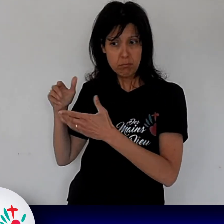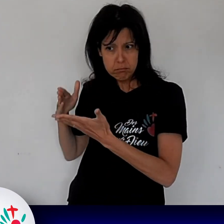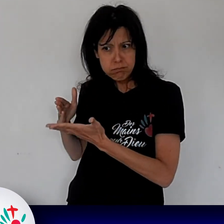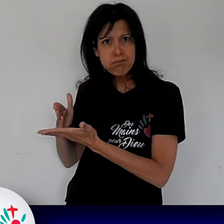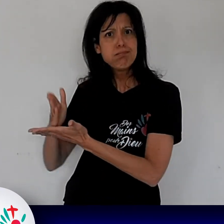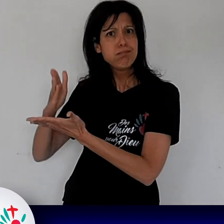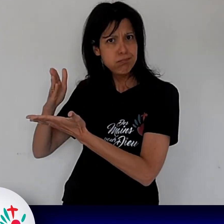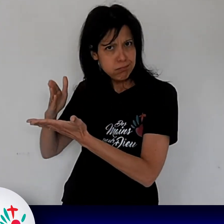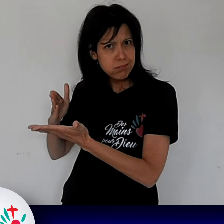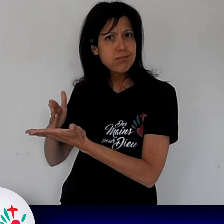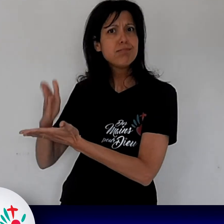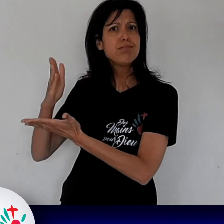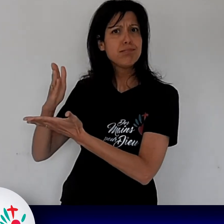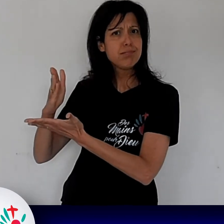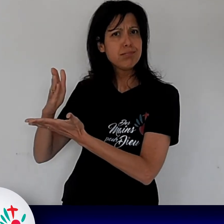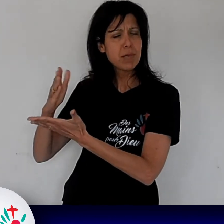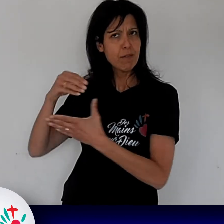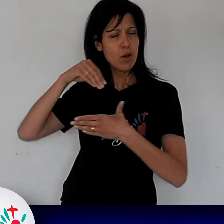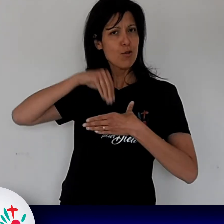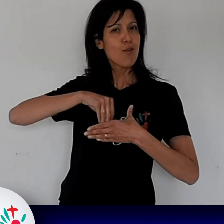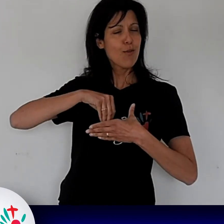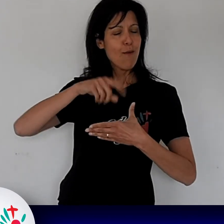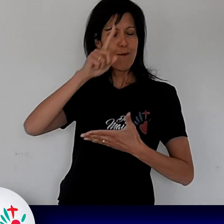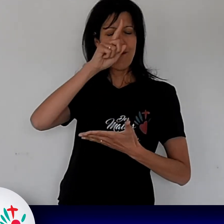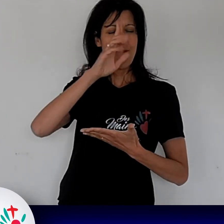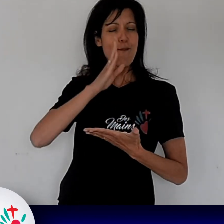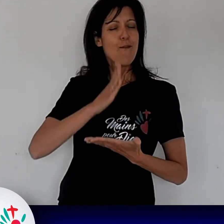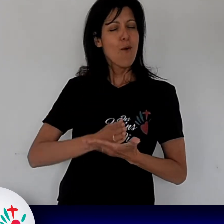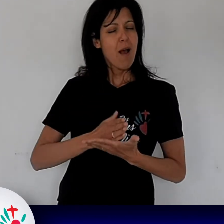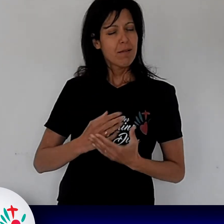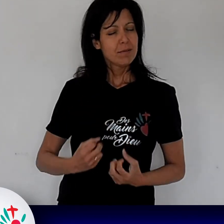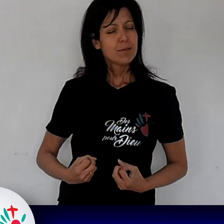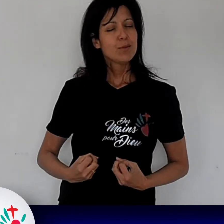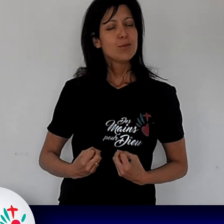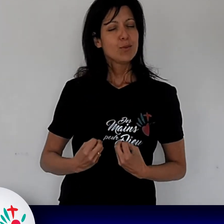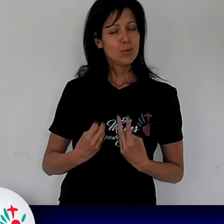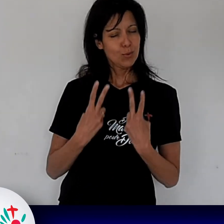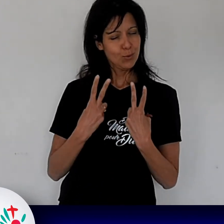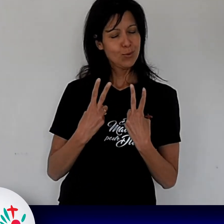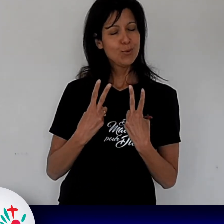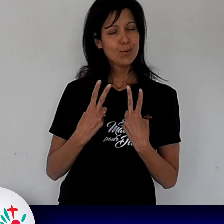Ils les ont affrontés avec la conviction qu'elles étaient pour un temps.